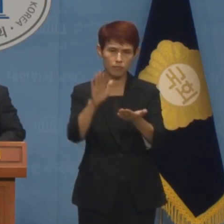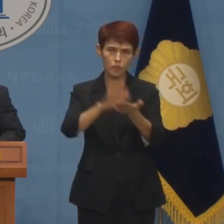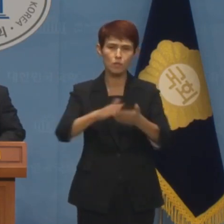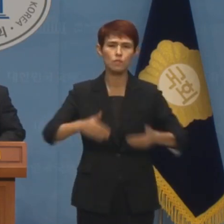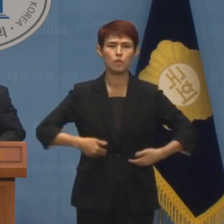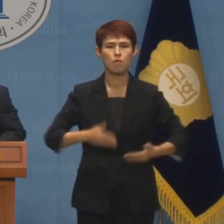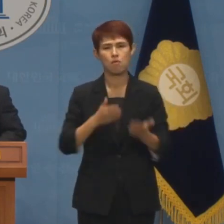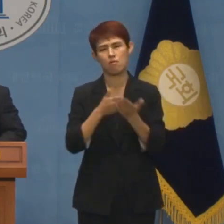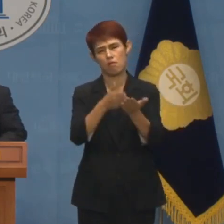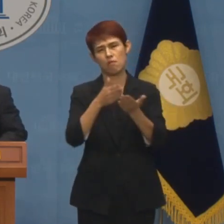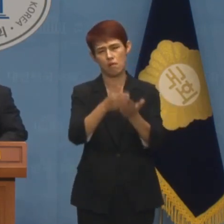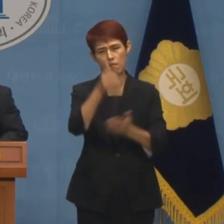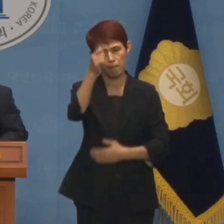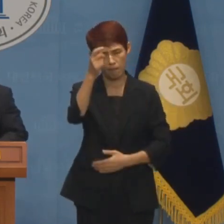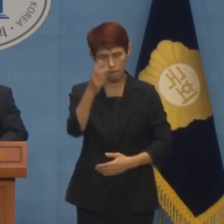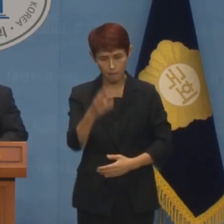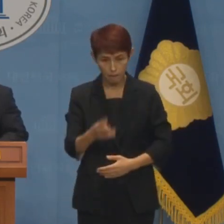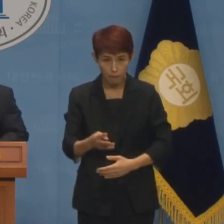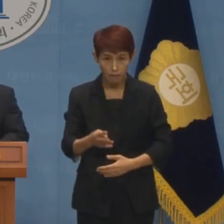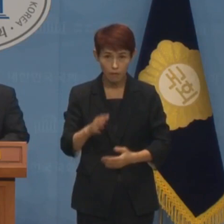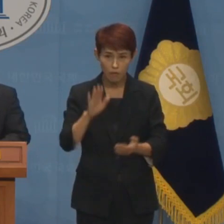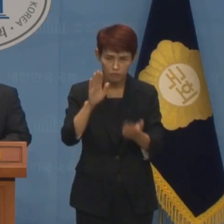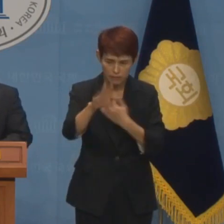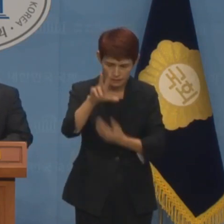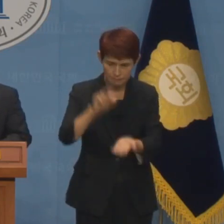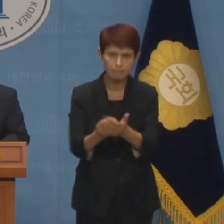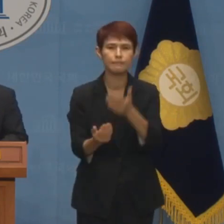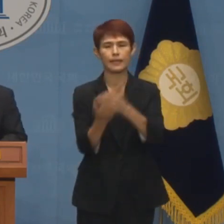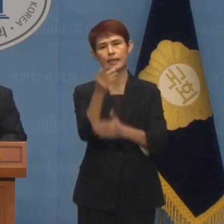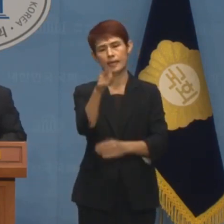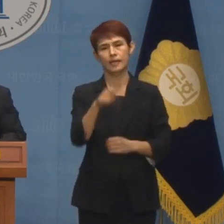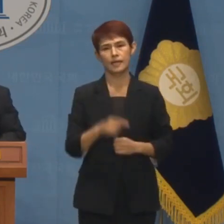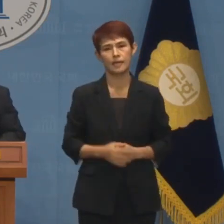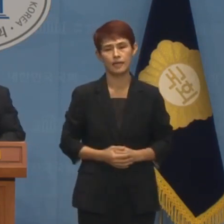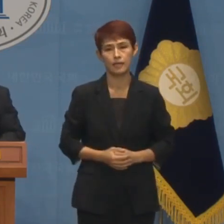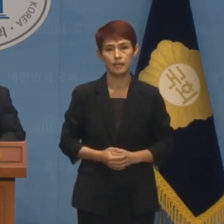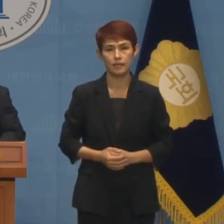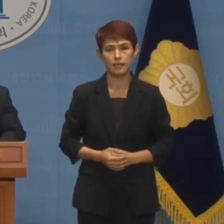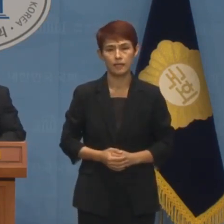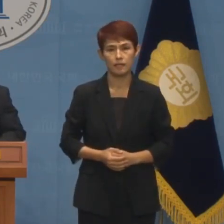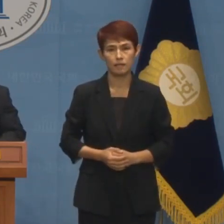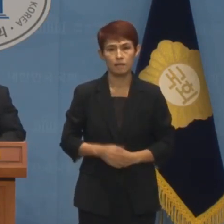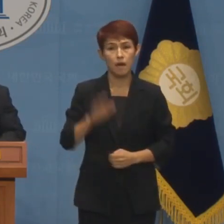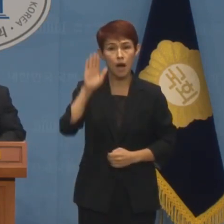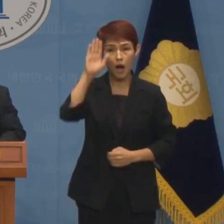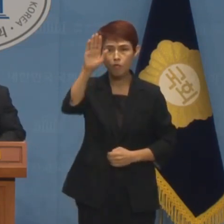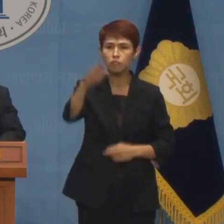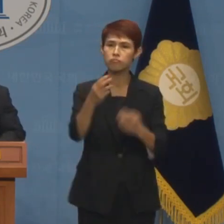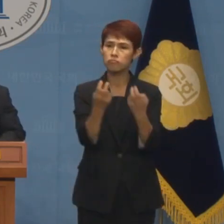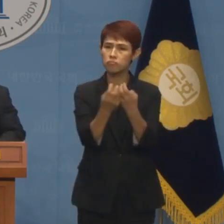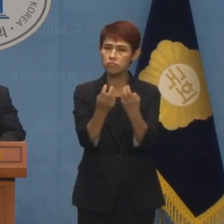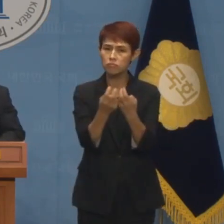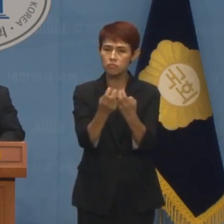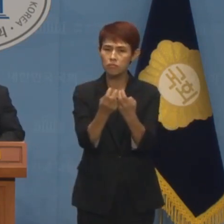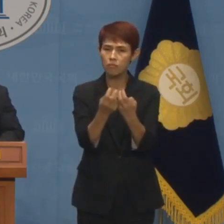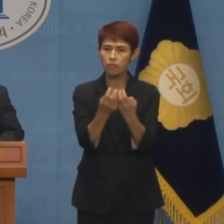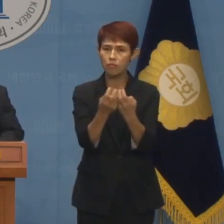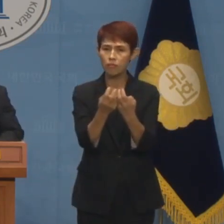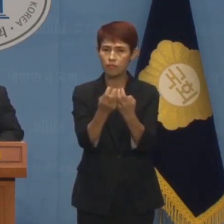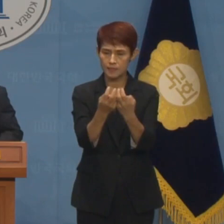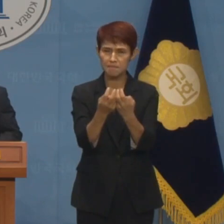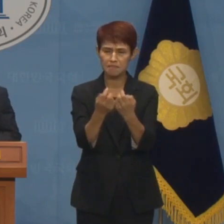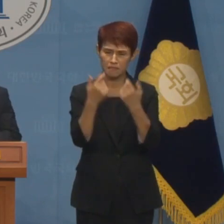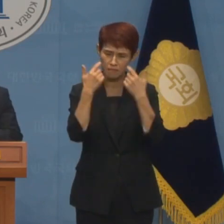않는 속에서 지금 이런 사태가 발생했는데 저는 이제 앞으로 어떻게 할 것인가 관련해서는